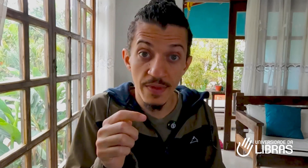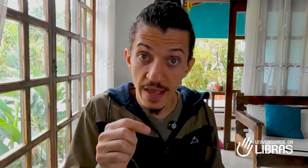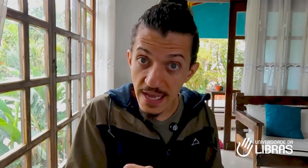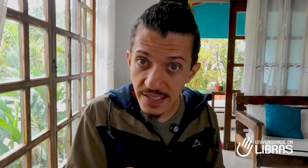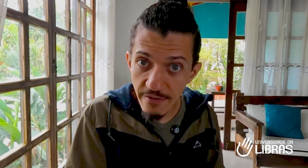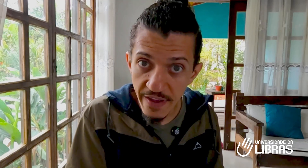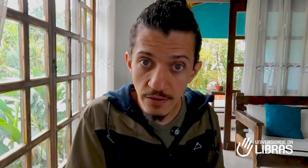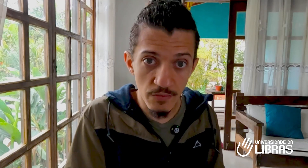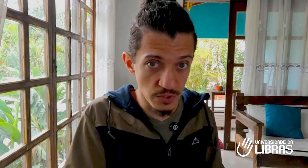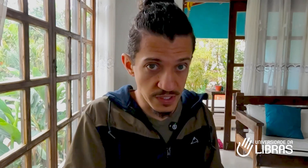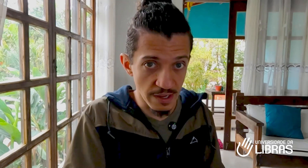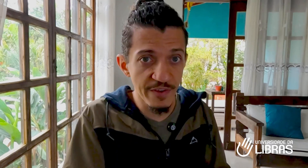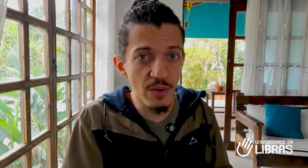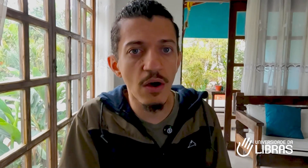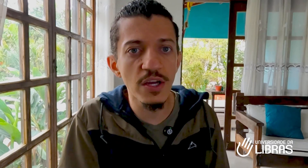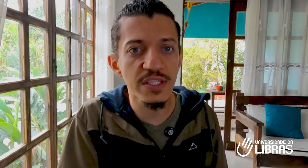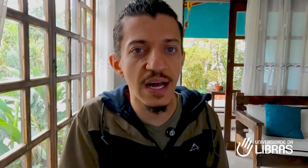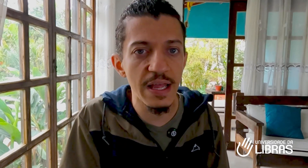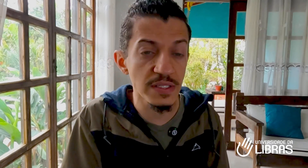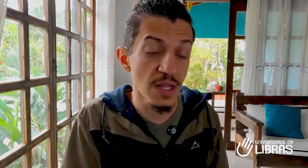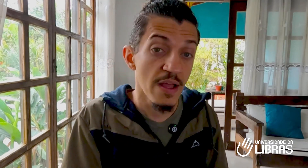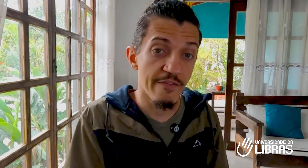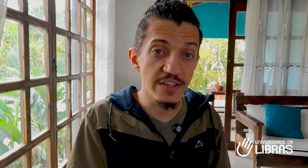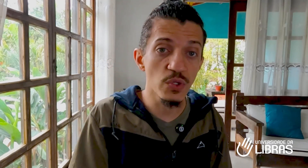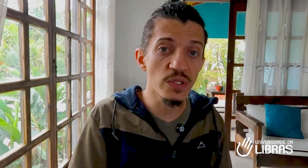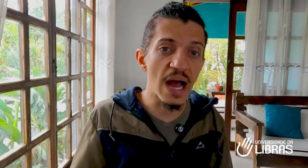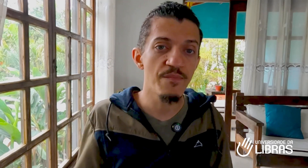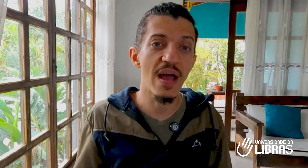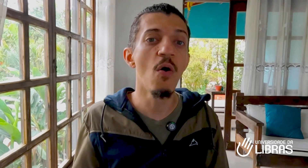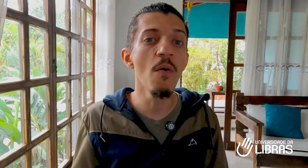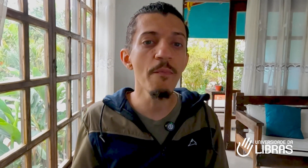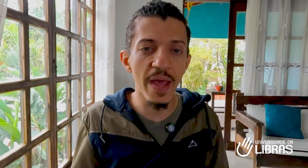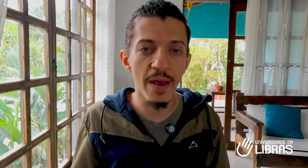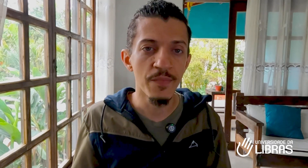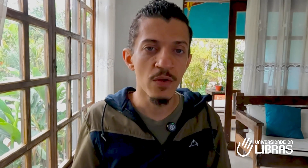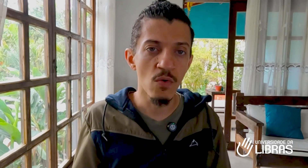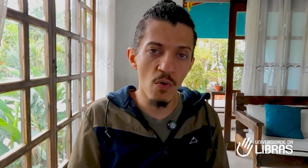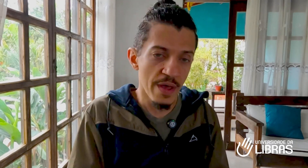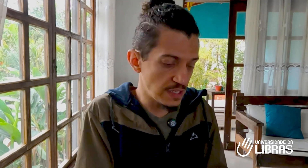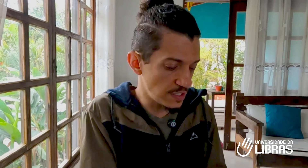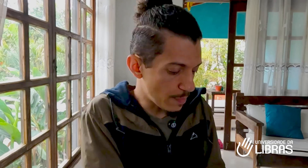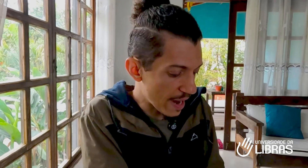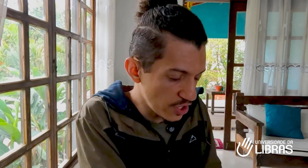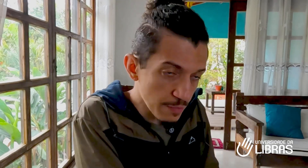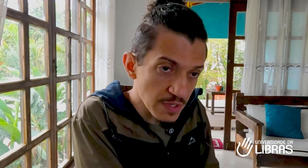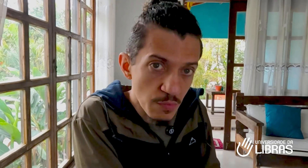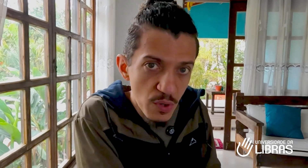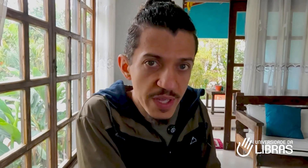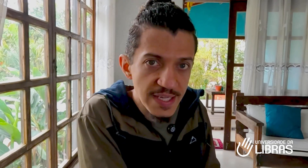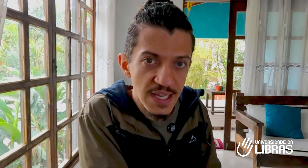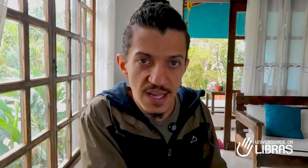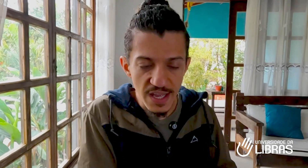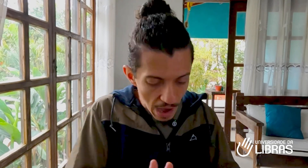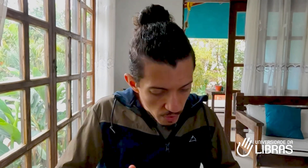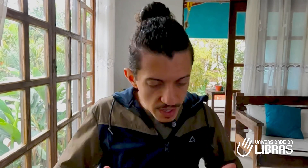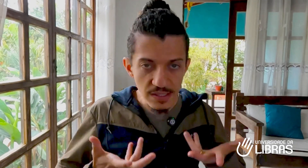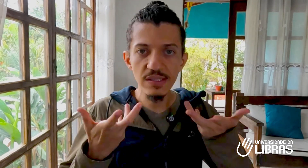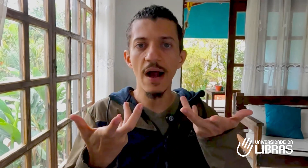esse evento, o Desafio à Lógica da Libras, vai te ajudar a romper com esses paradigmas do português e a alcançar